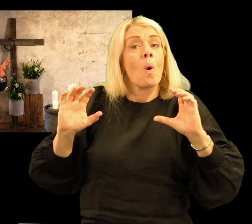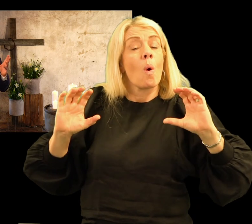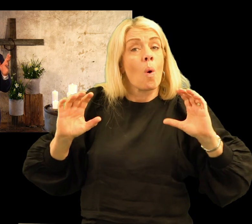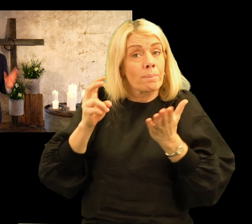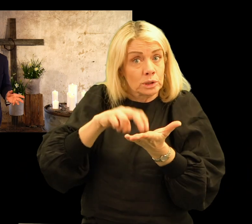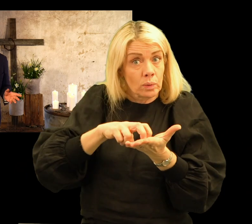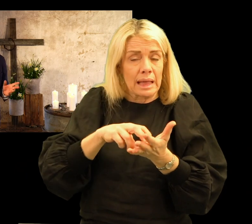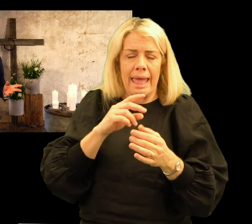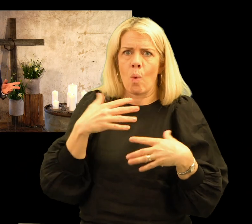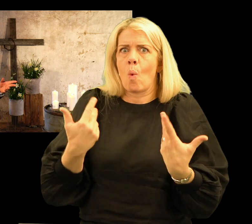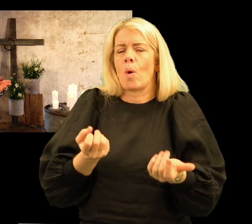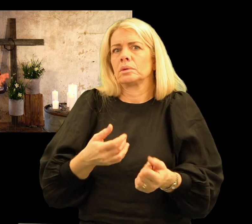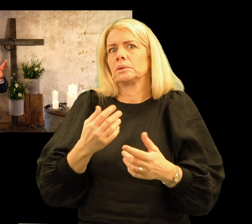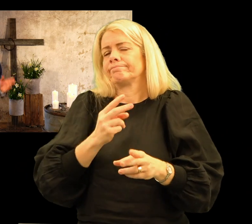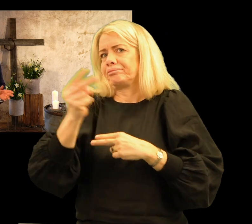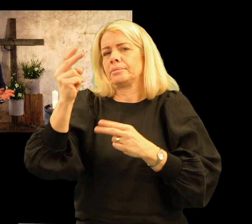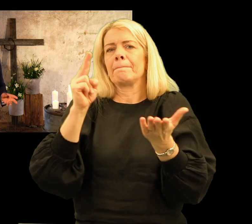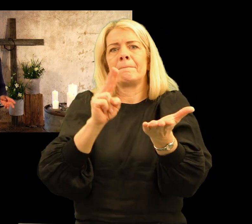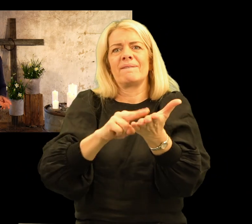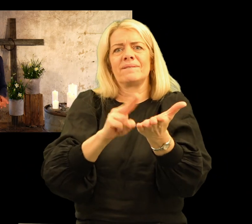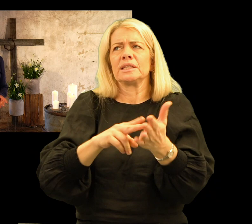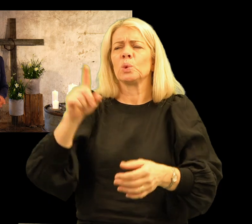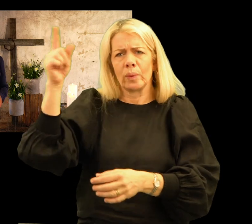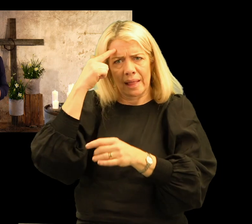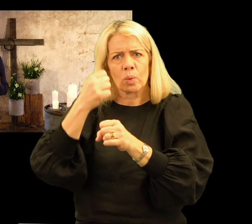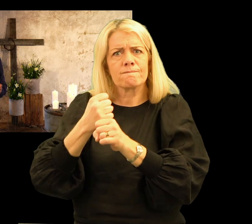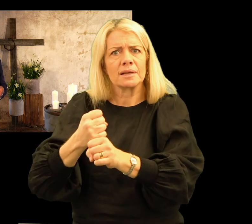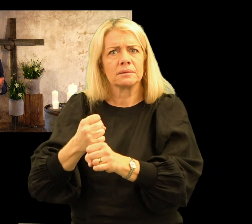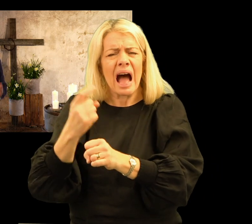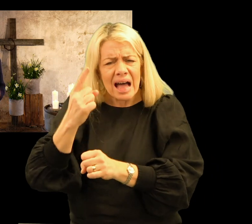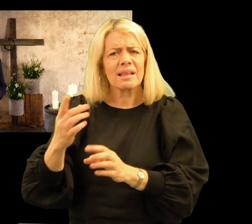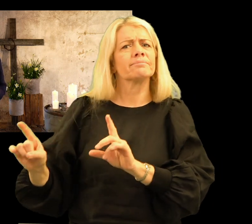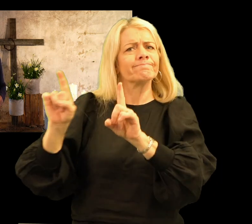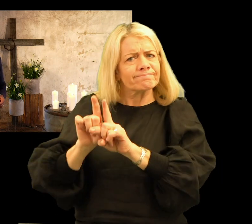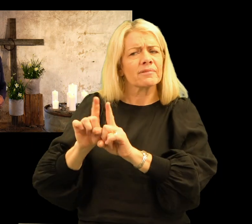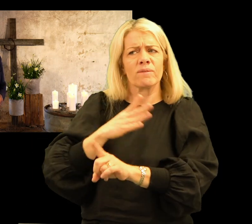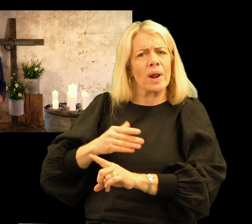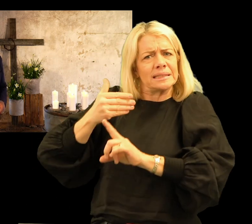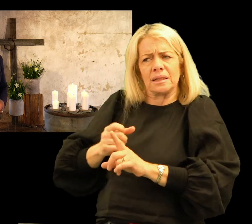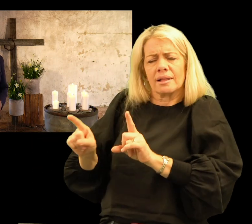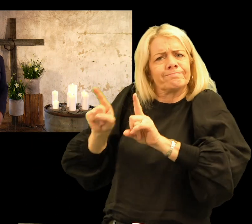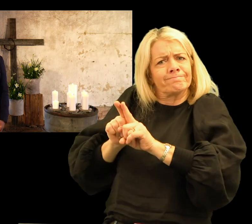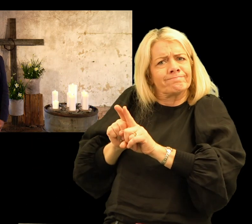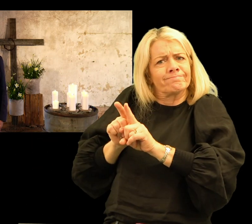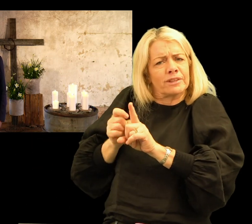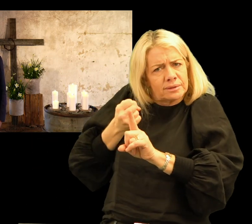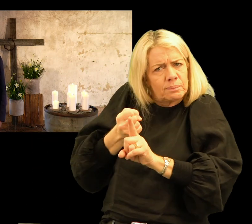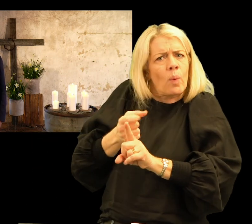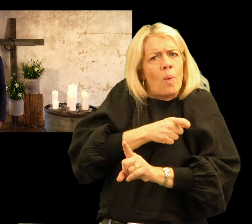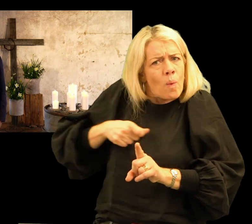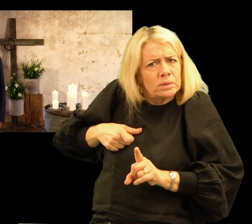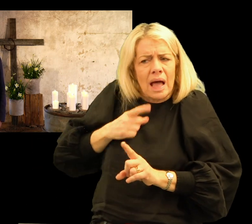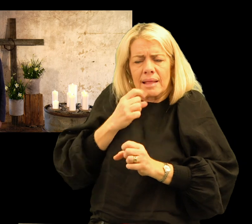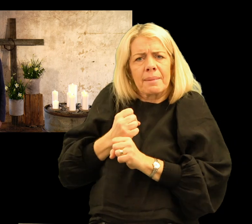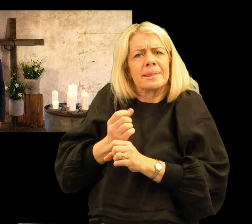Uppståndelsen är det bländande beviset på Guds trofasthet. Att Gud är på vår sida och arbetar för